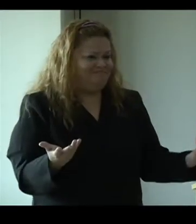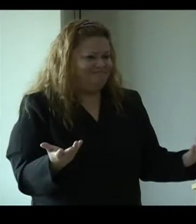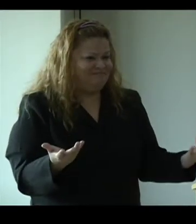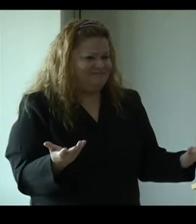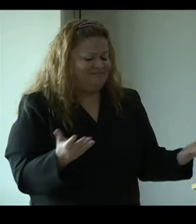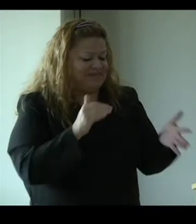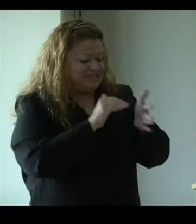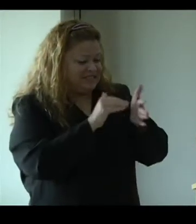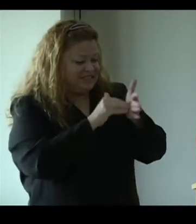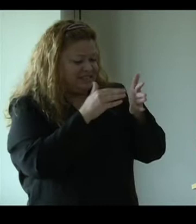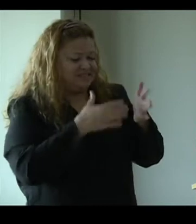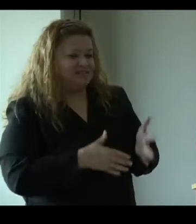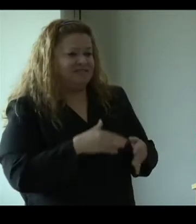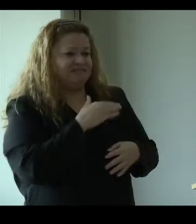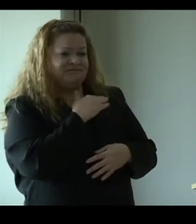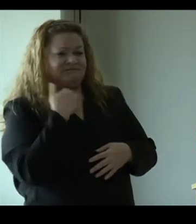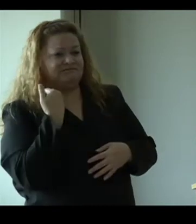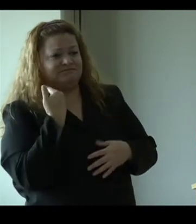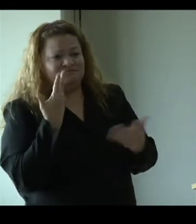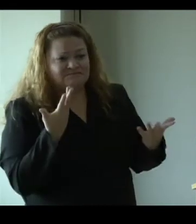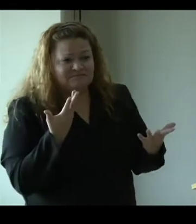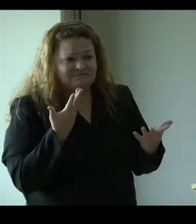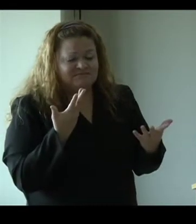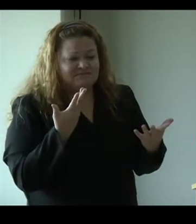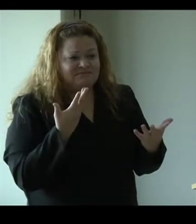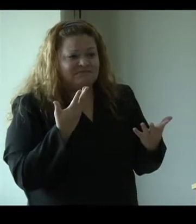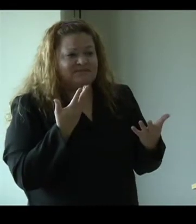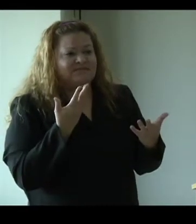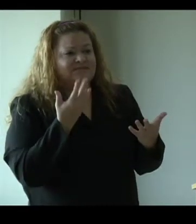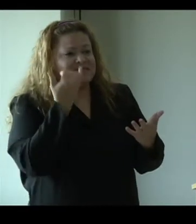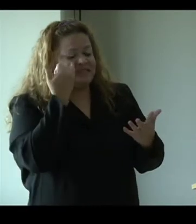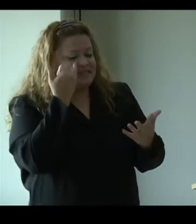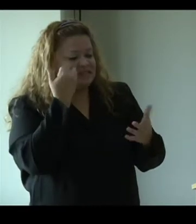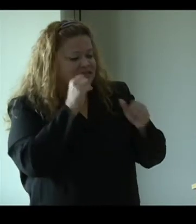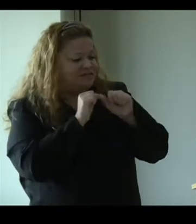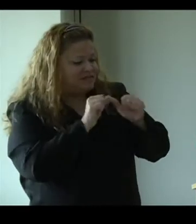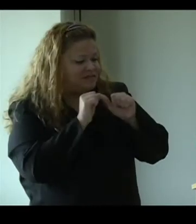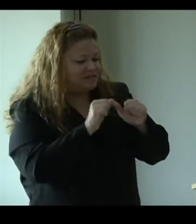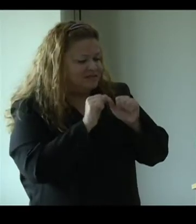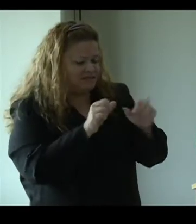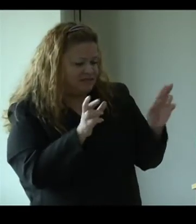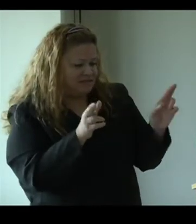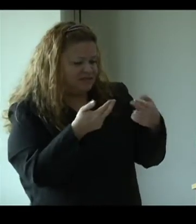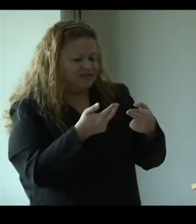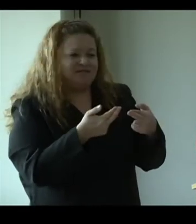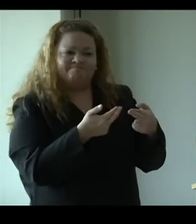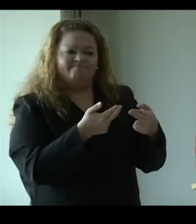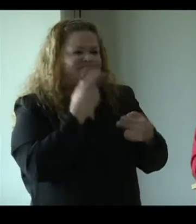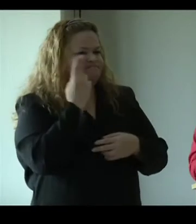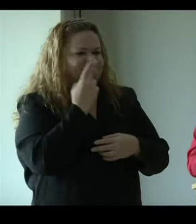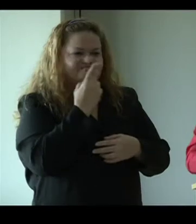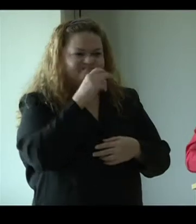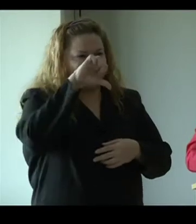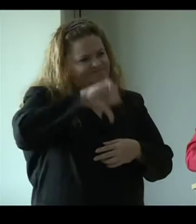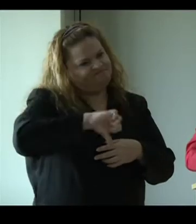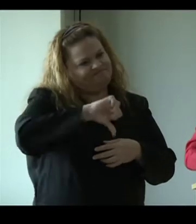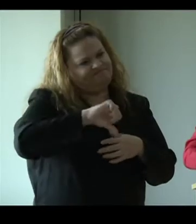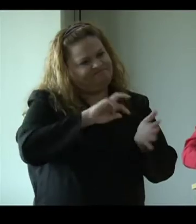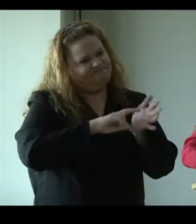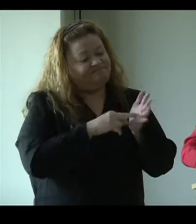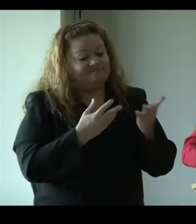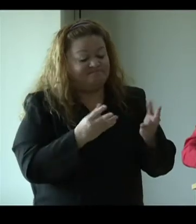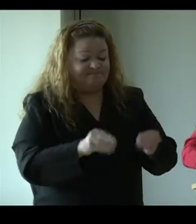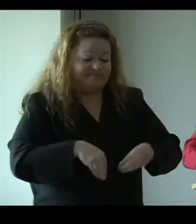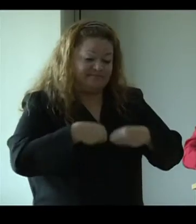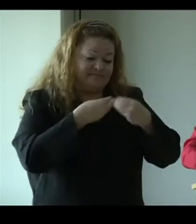ese Estudiante se nos va a dar de baja es estudiante Aunque sigue en el salón de clase va a salir mal Así que hay que darle los